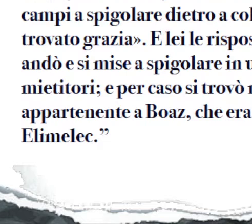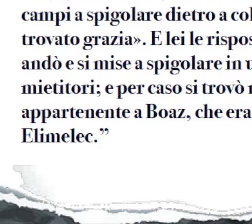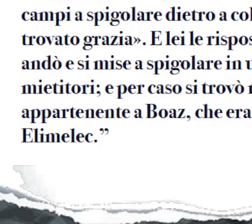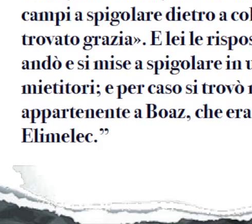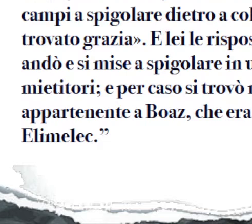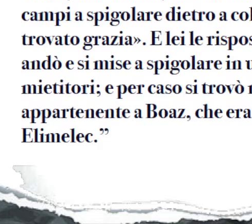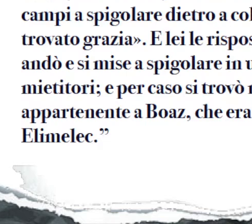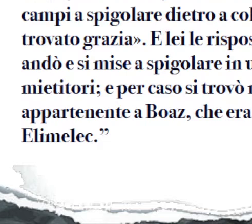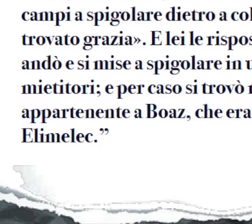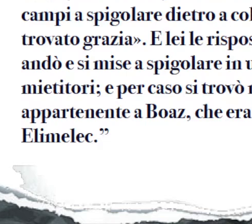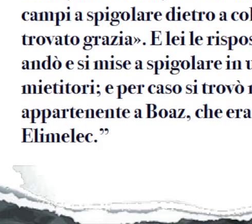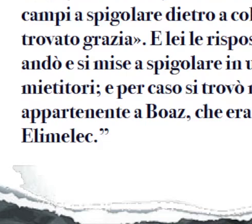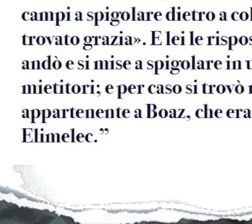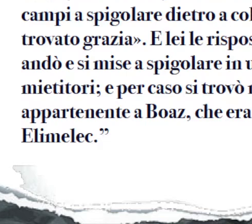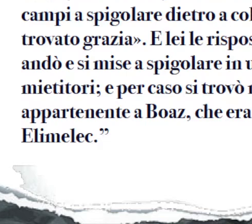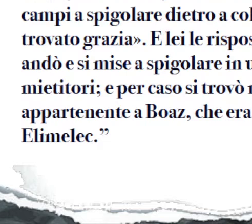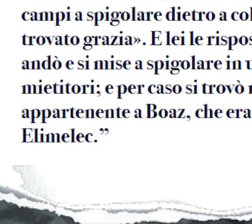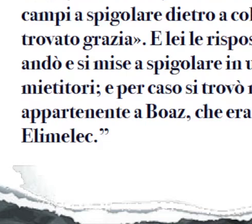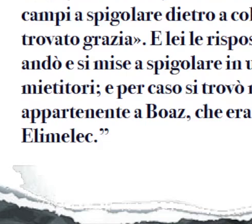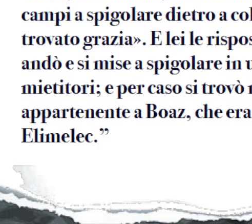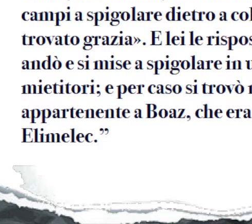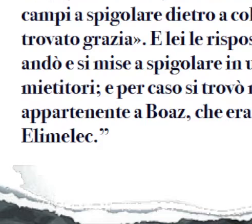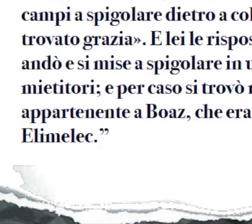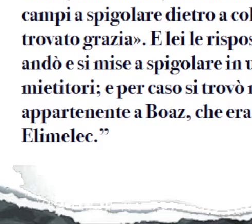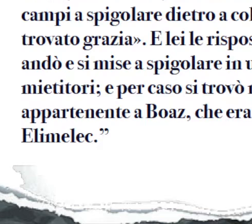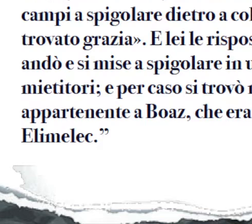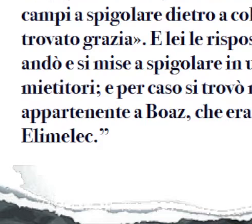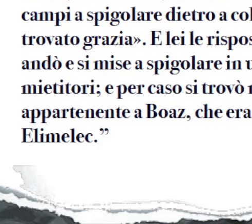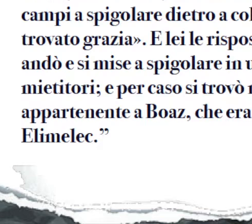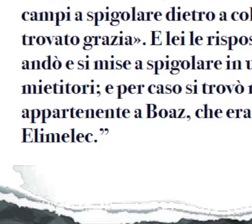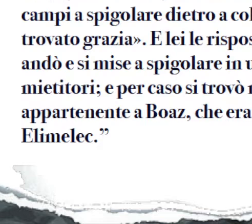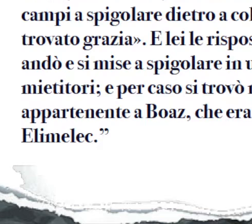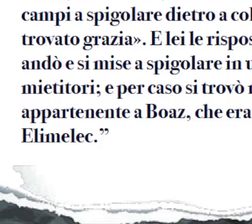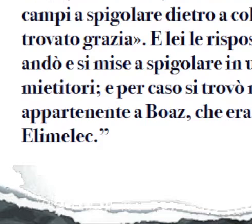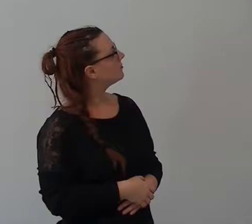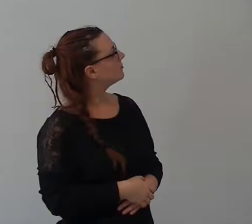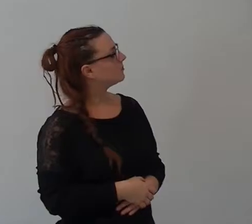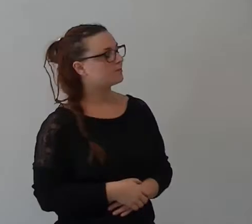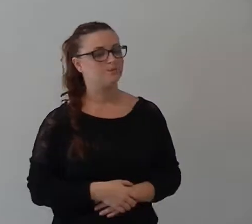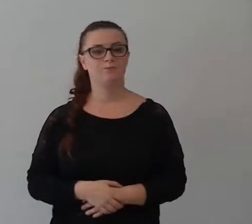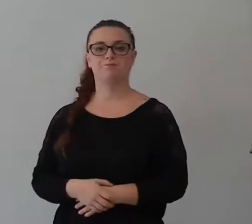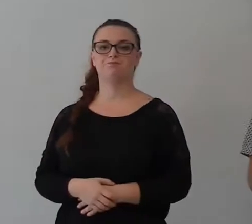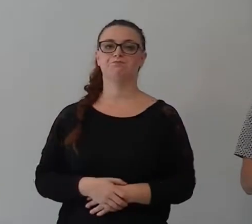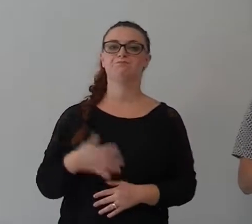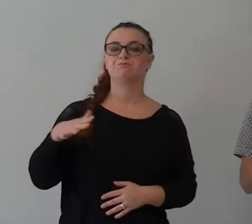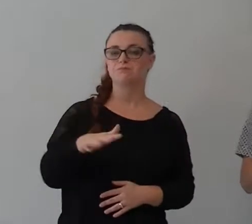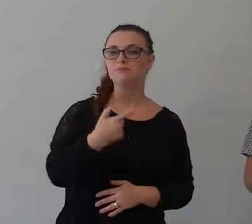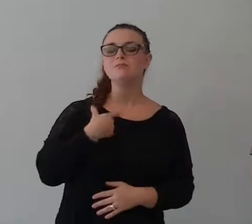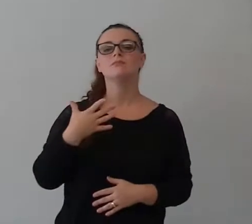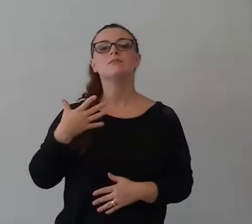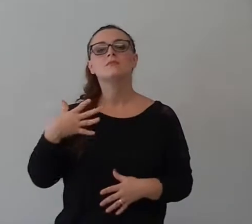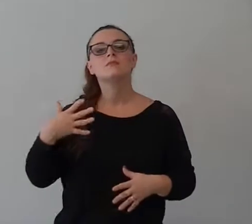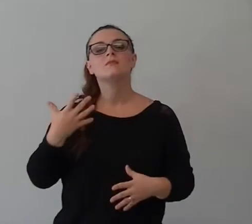si trovò nella parte di terra appartenente a Boaz, che era della famiglia di Elimelech. Tra poco entrerà in